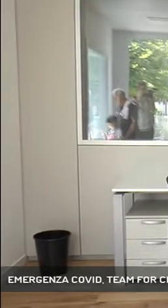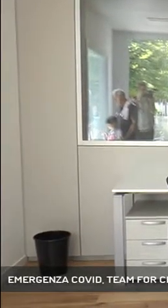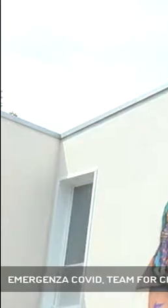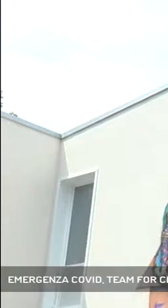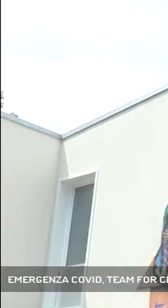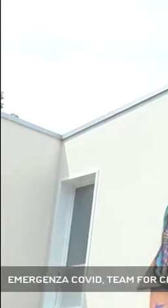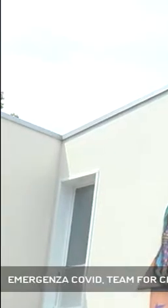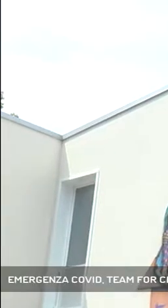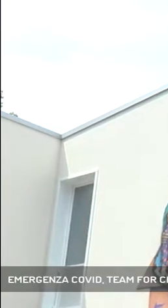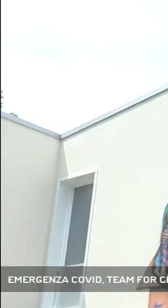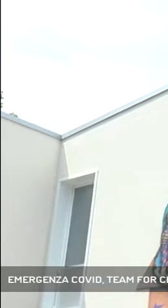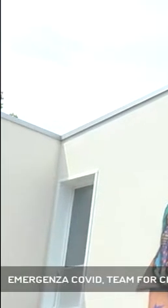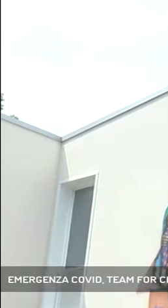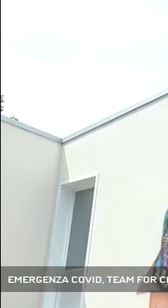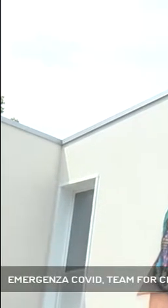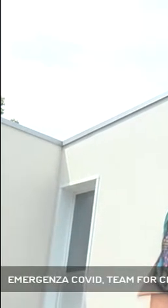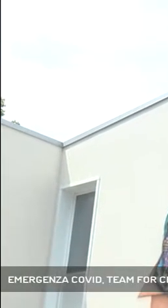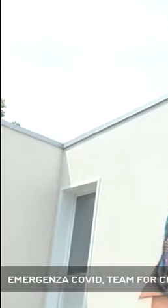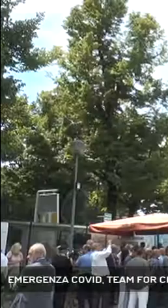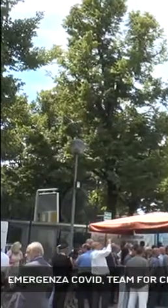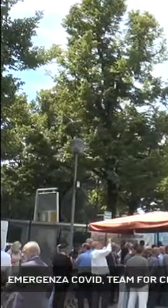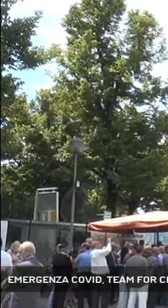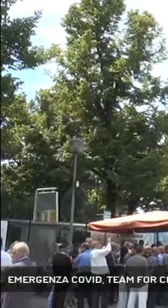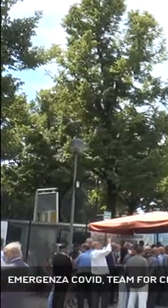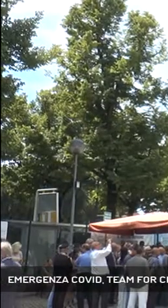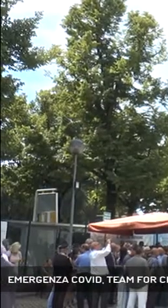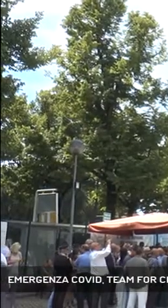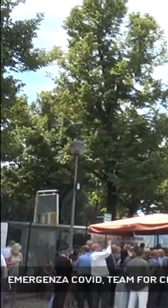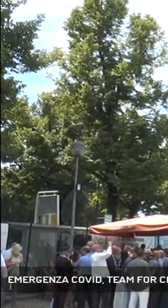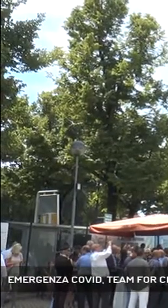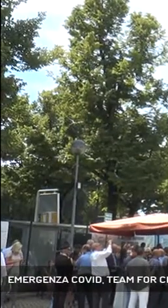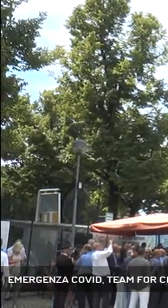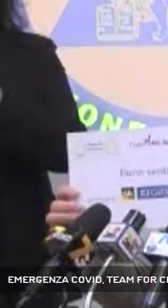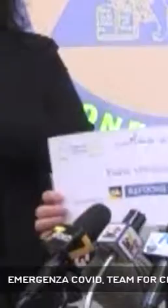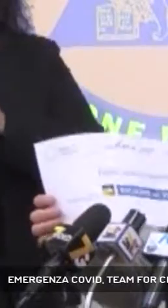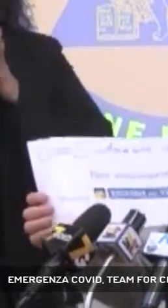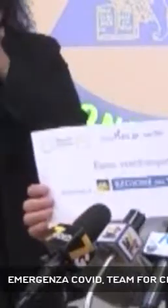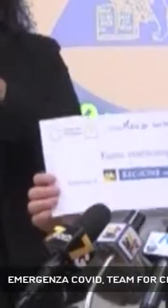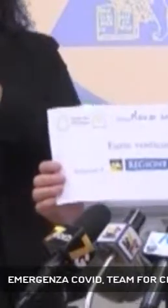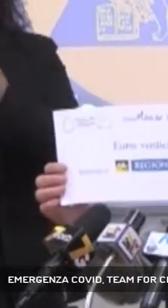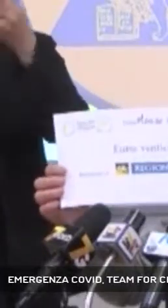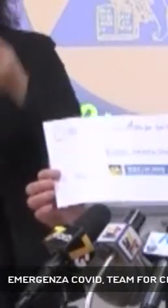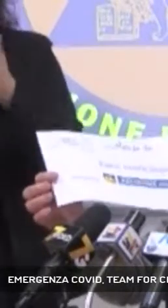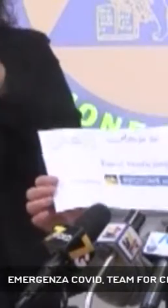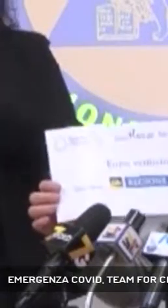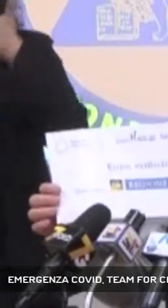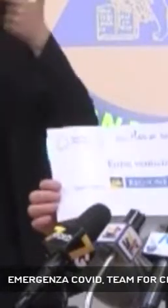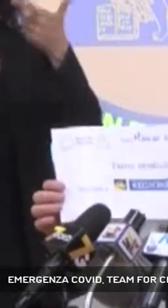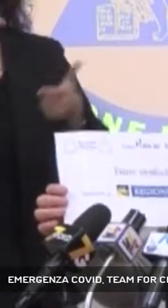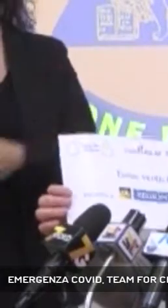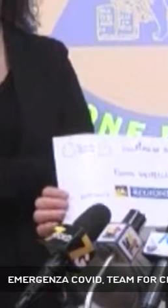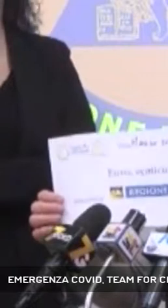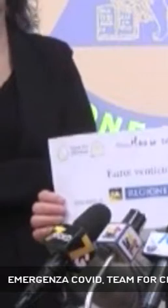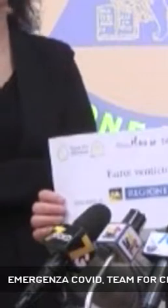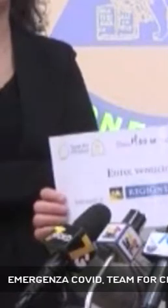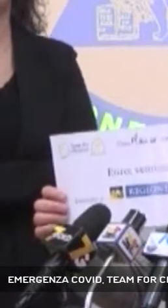parte delle donazioni circa 25 mila euro alla regione veneto per fronteggiare l'emergenza covip il governatore luca zaia mostra